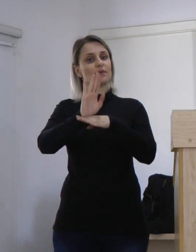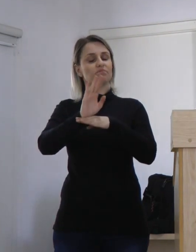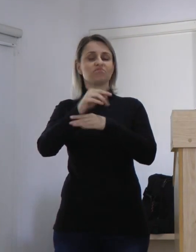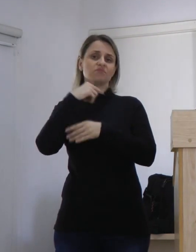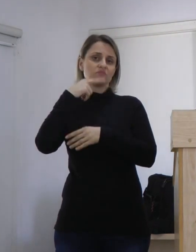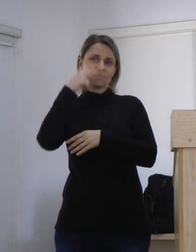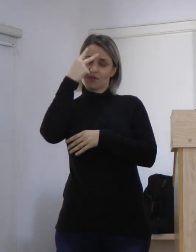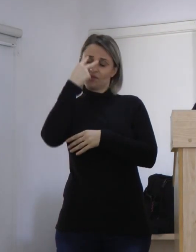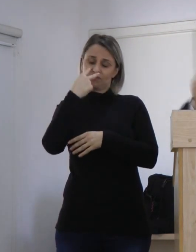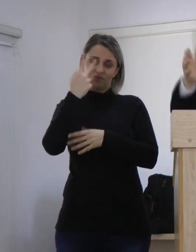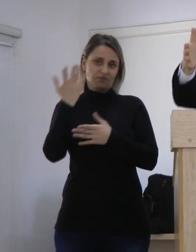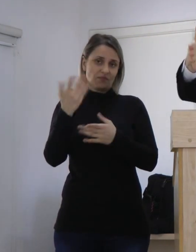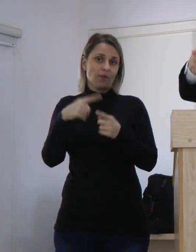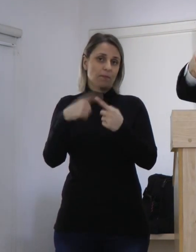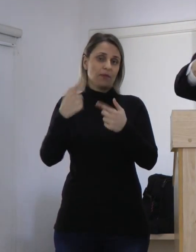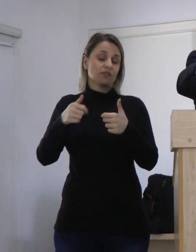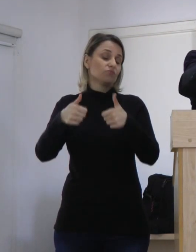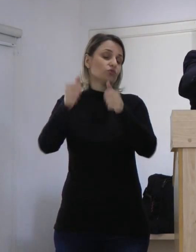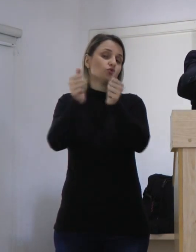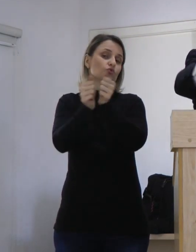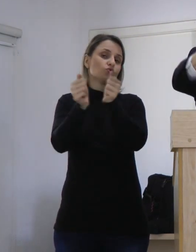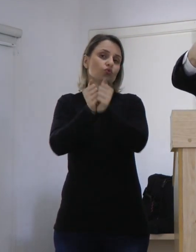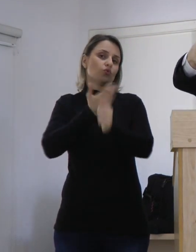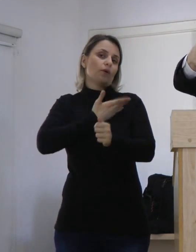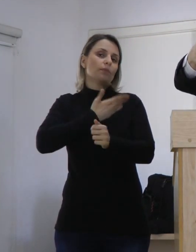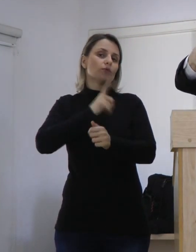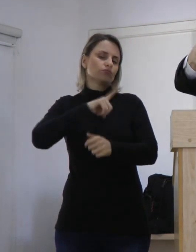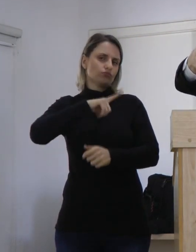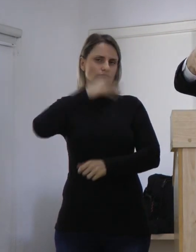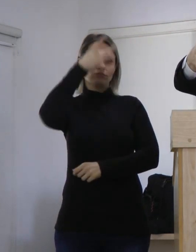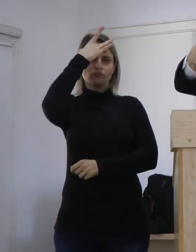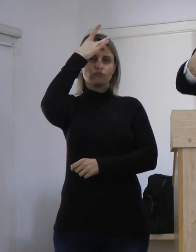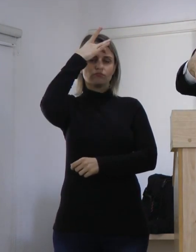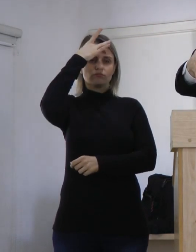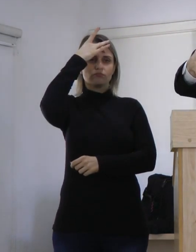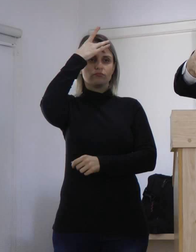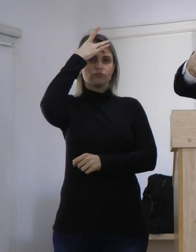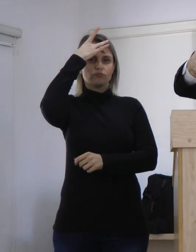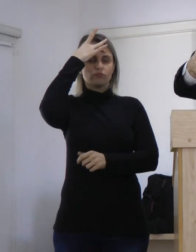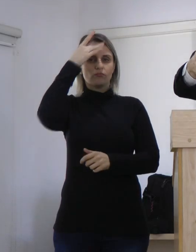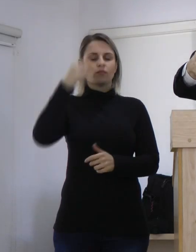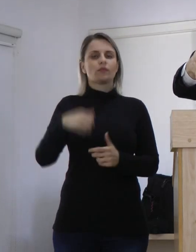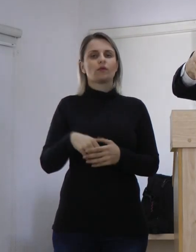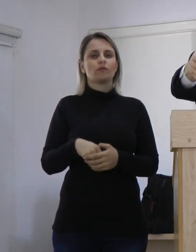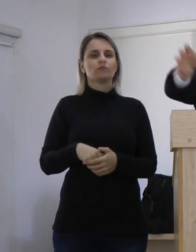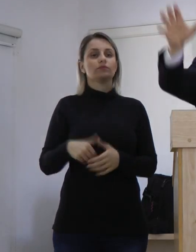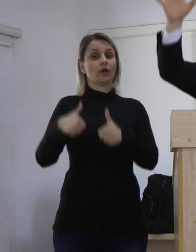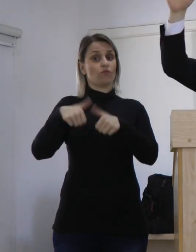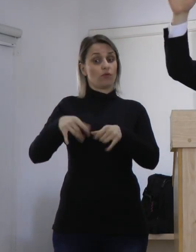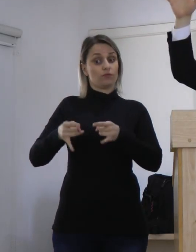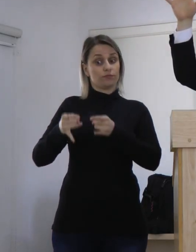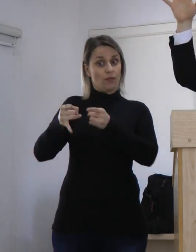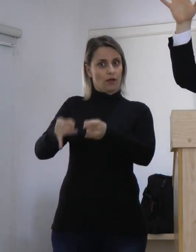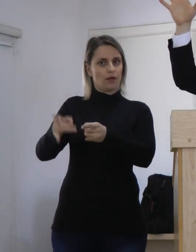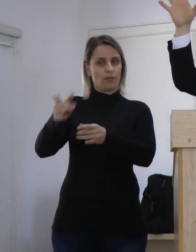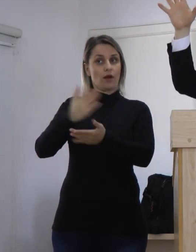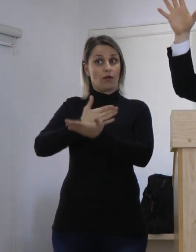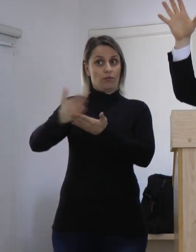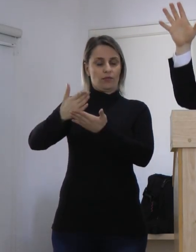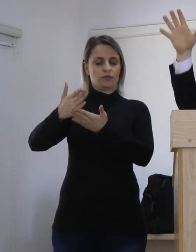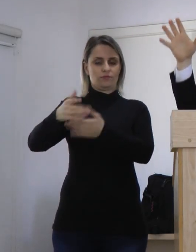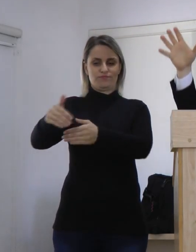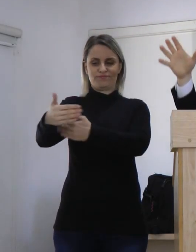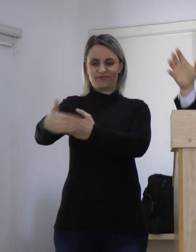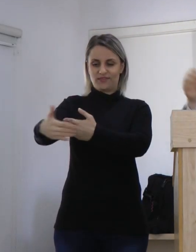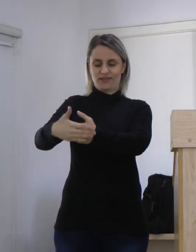amigos. Tinham colocado a sua cama logo no início assim da sala de cinema. O filme já tinha começado,